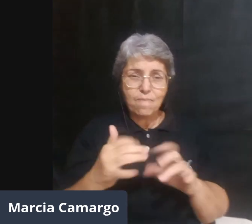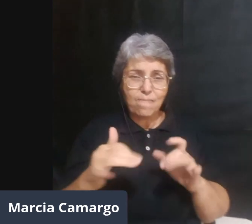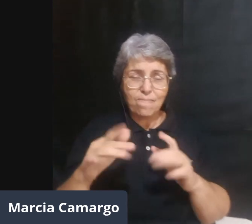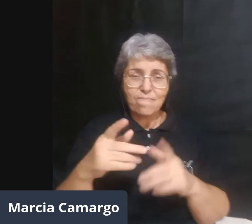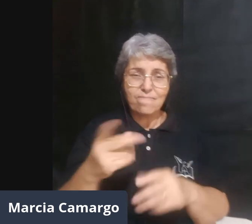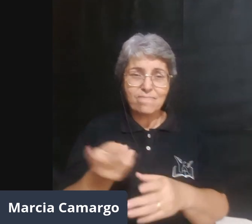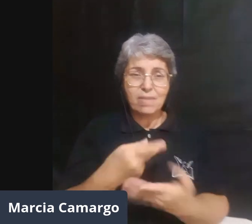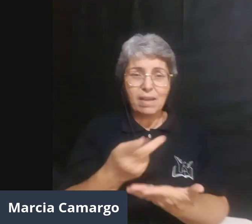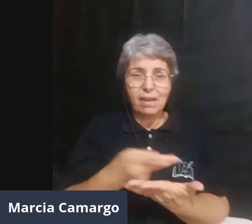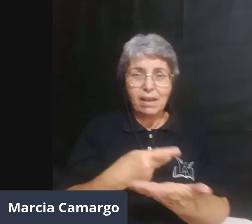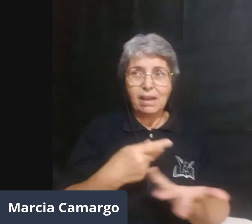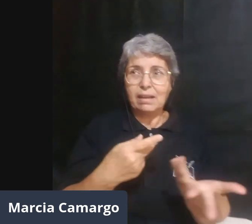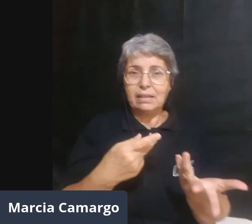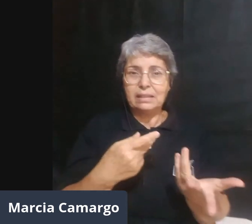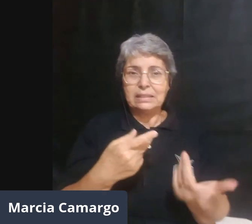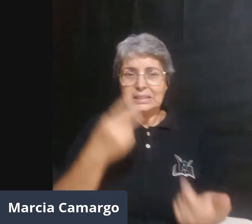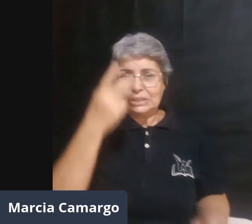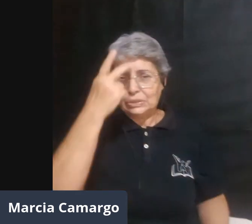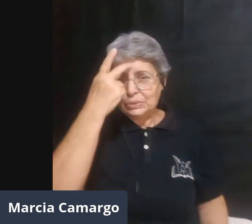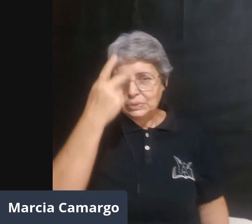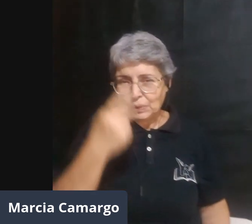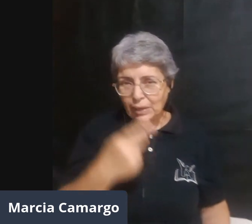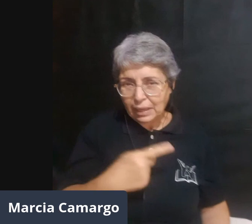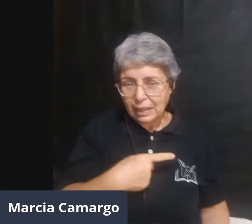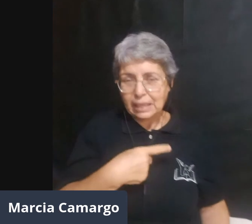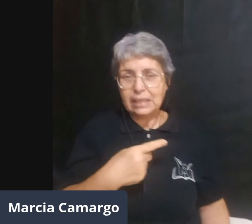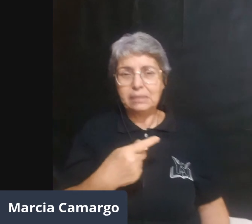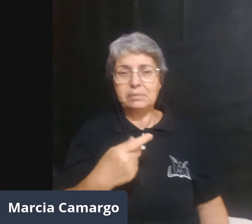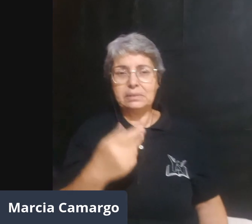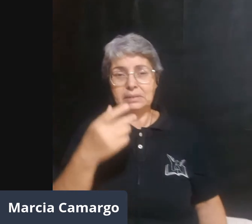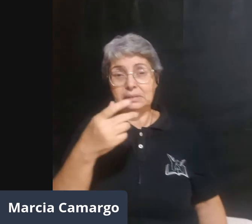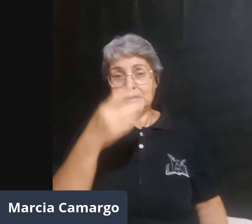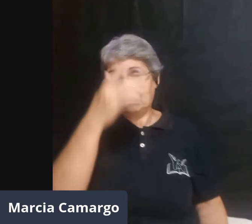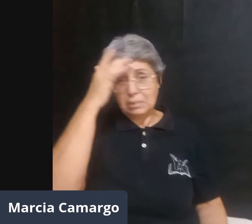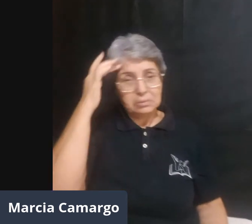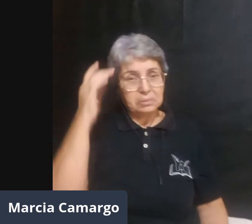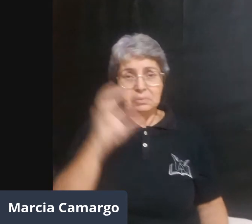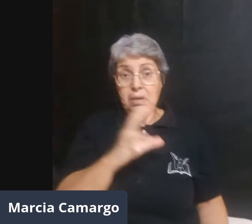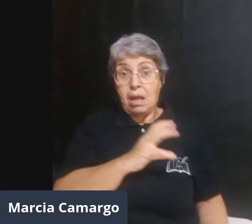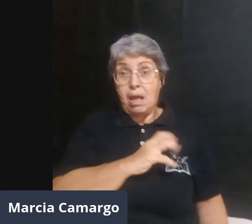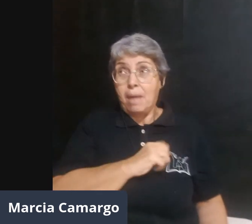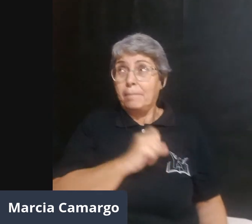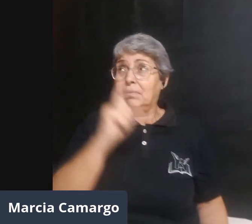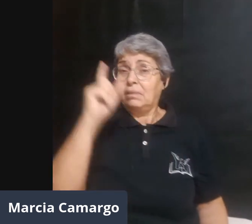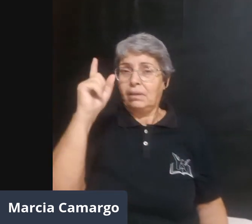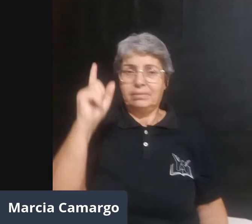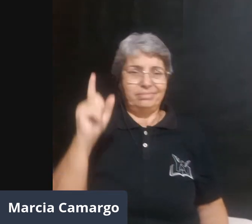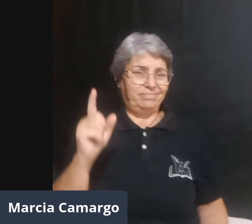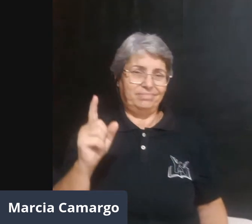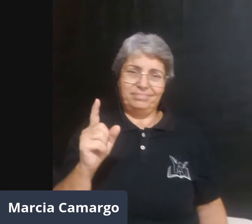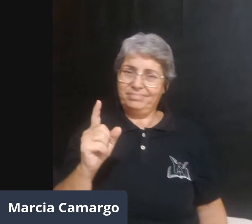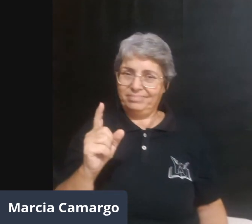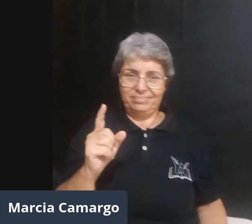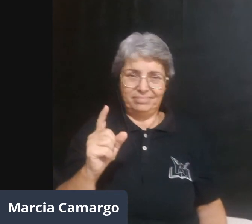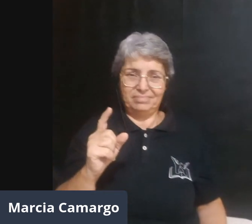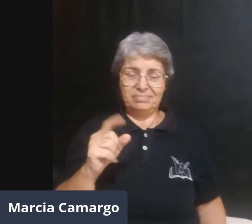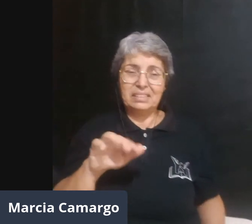eu começou a tomar o lugar do verdadeiro amor pelo Salvador, produzindo a mornidão.